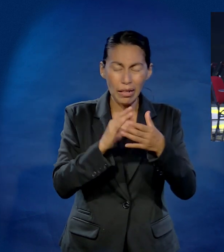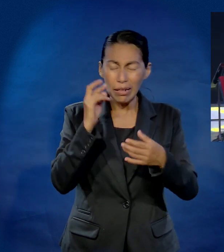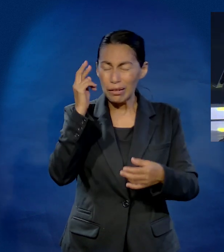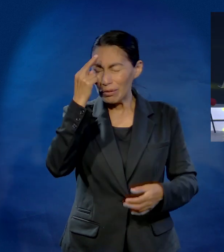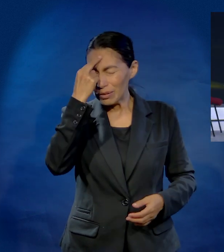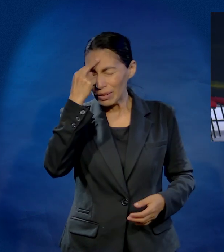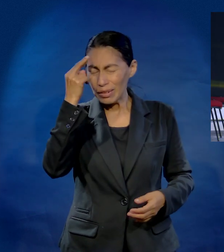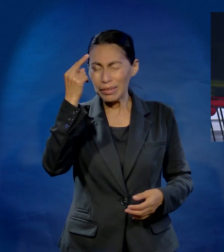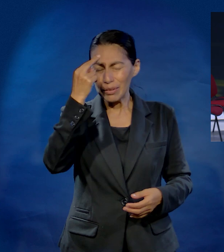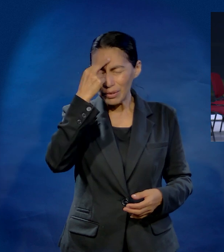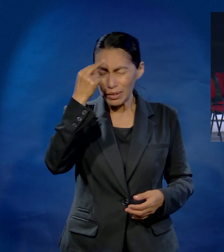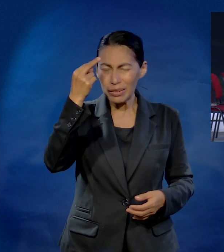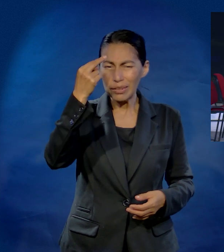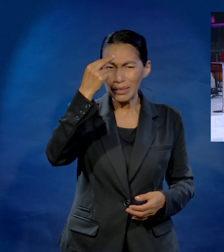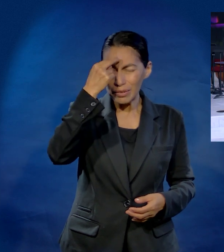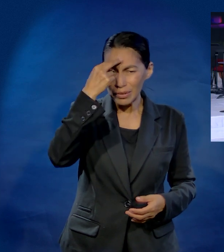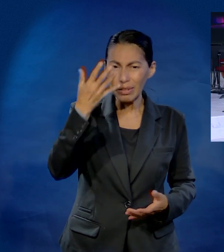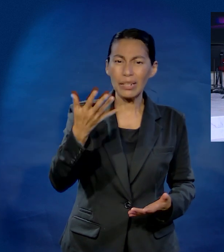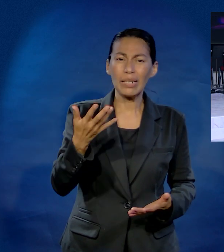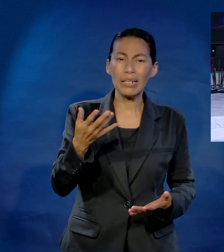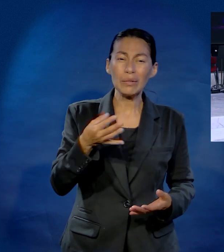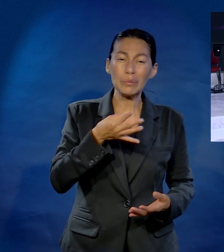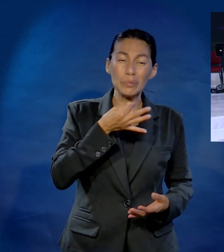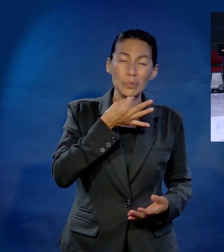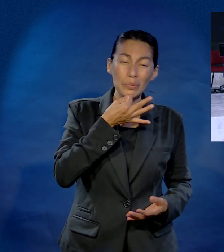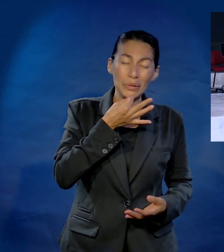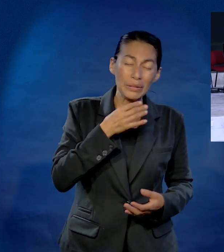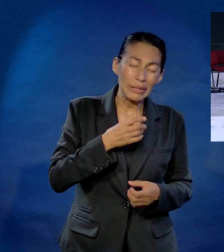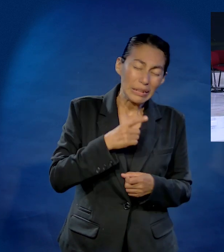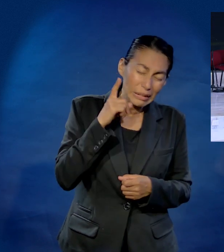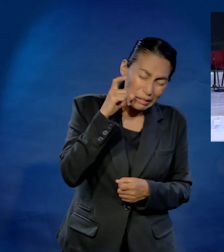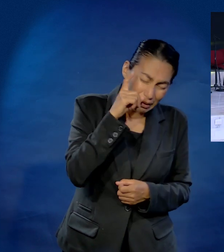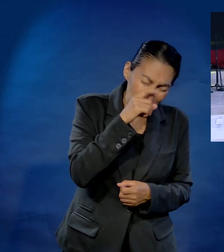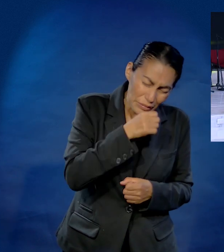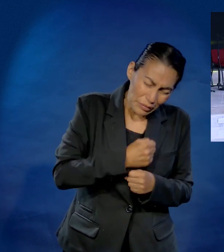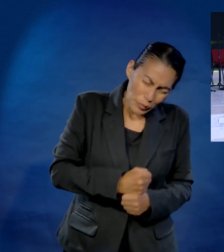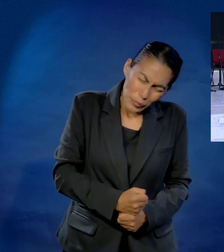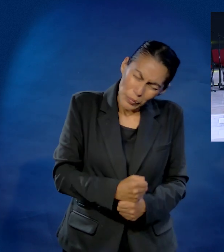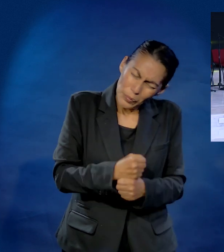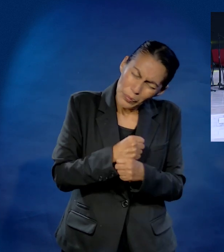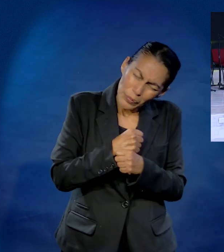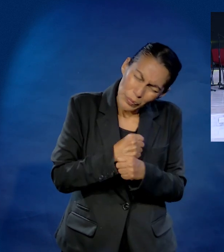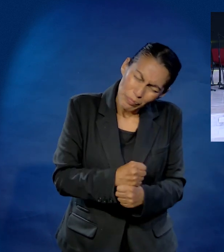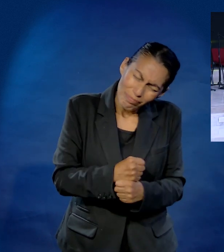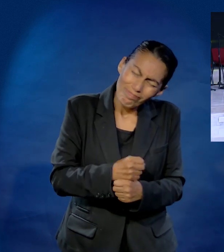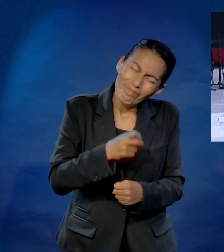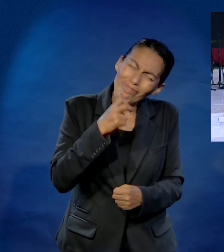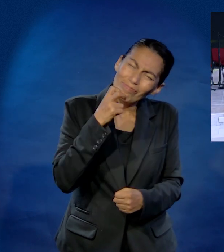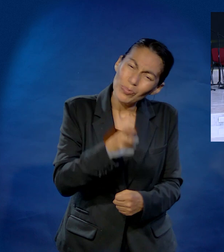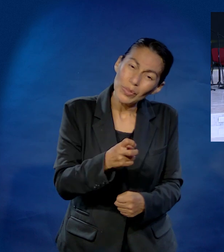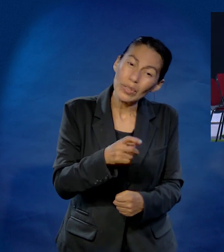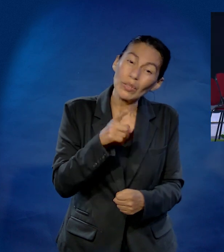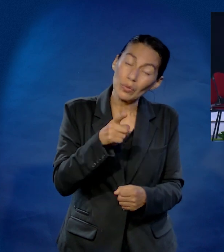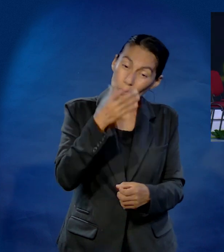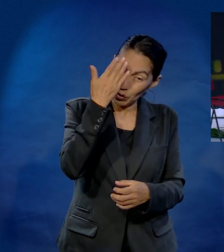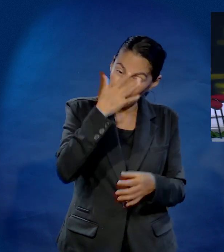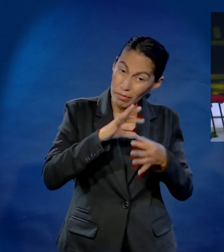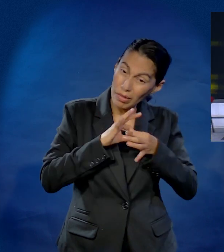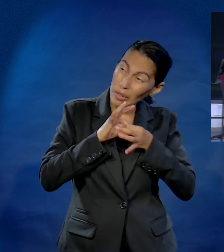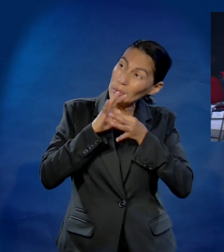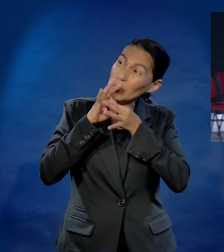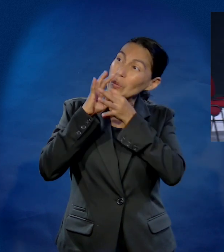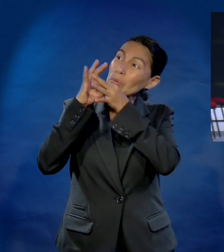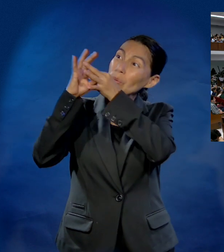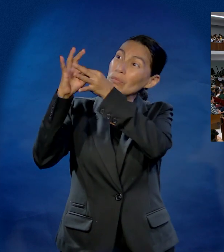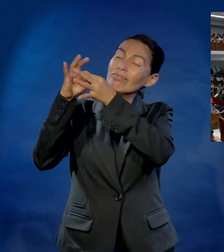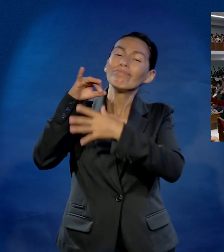Y es allí, queridos jóvenes, donde te va a importar una semana de oración, donde vas a recordar las despedidas de